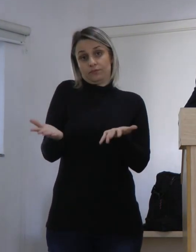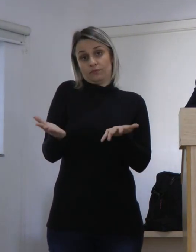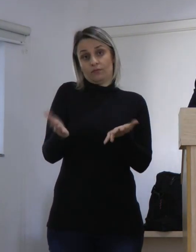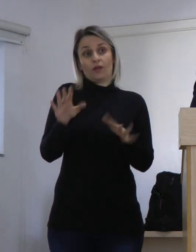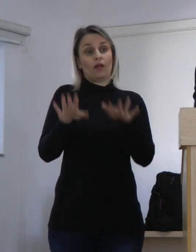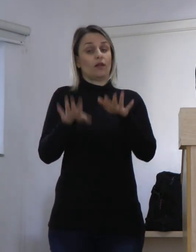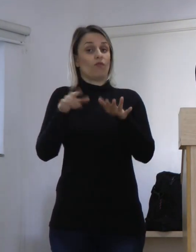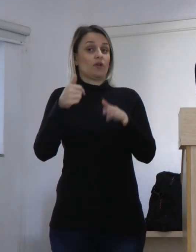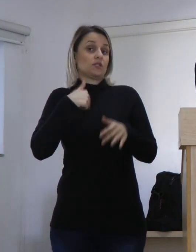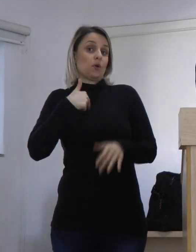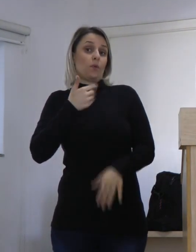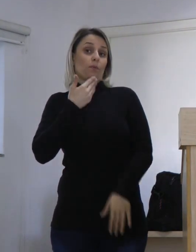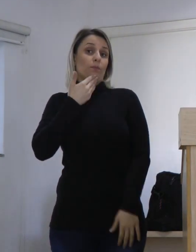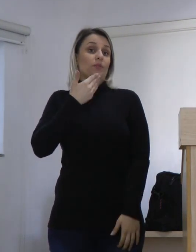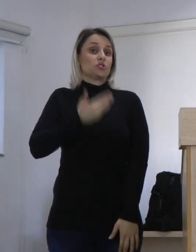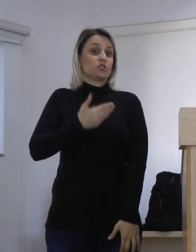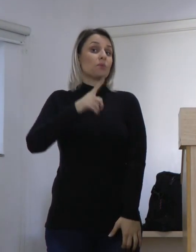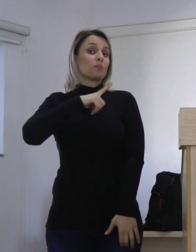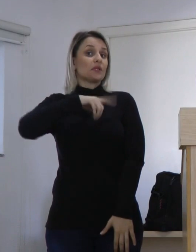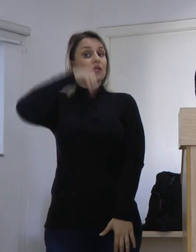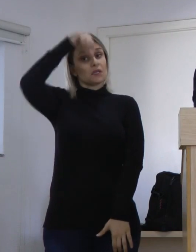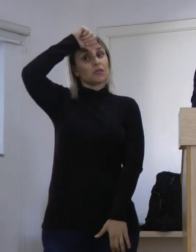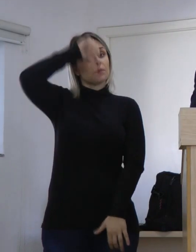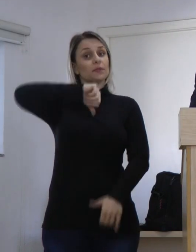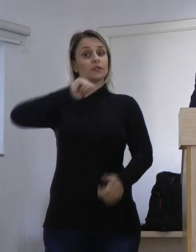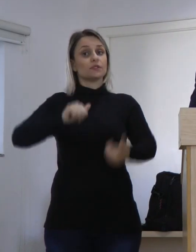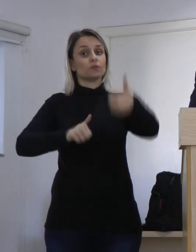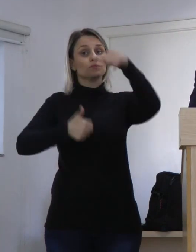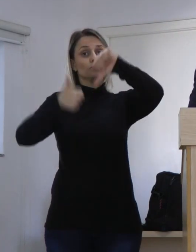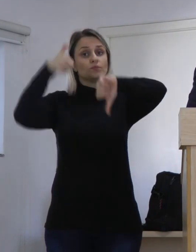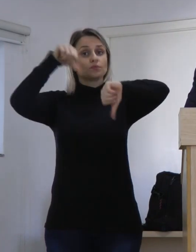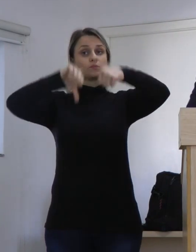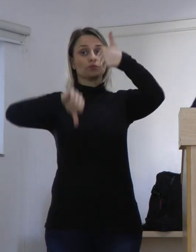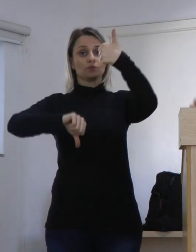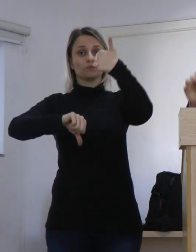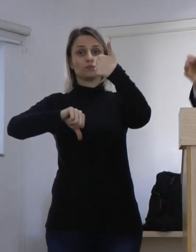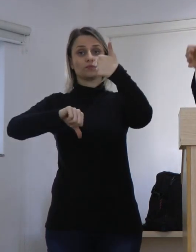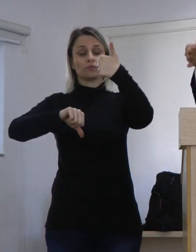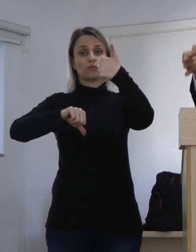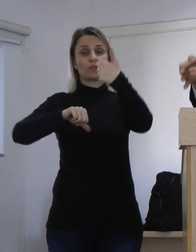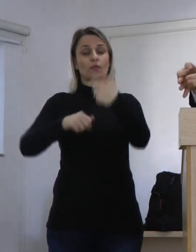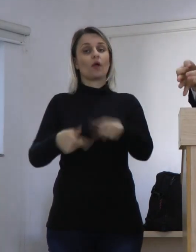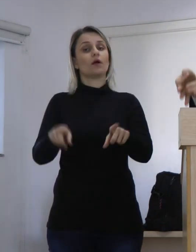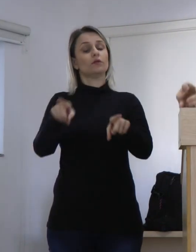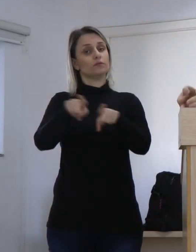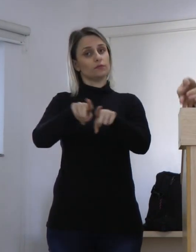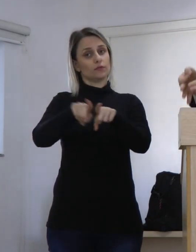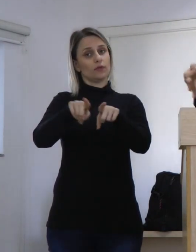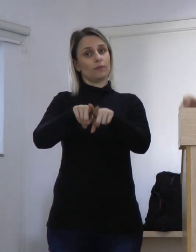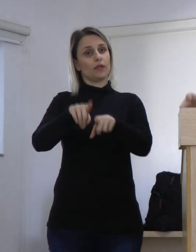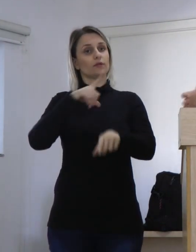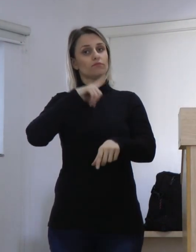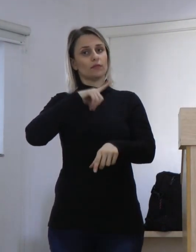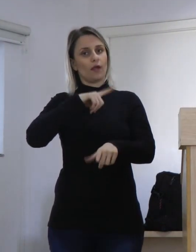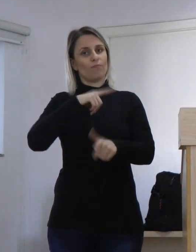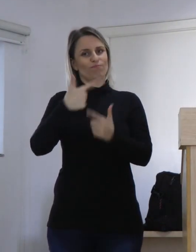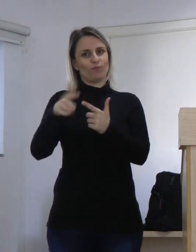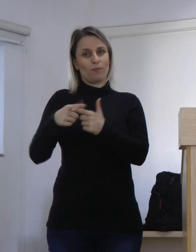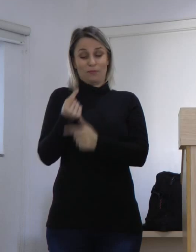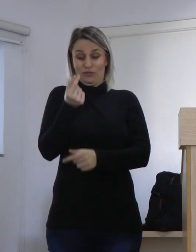Talvez eu tenha pedido para vir com uma depressão bipolar, para passar por uma quebra financeira